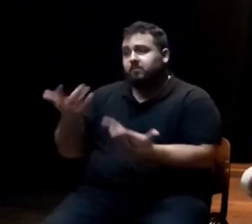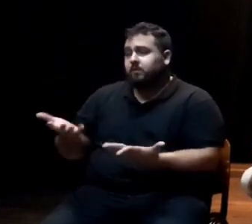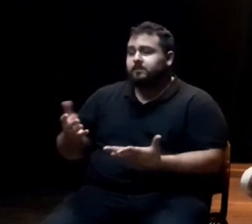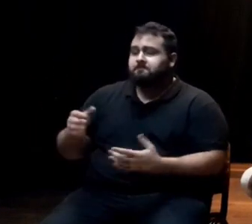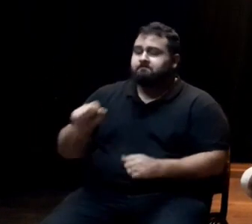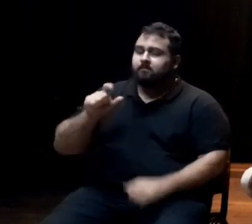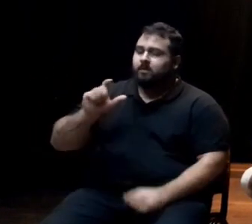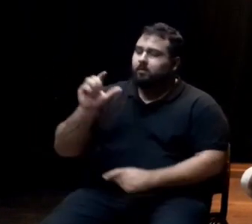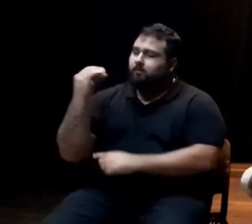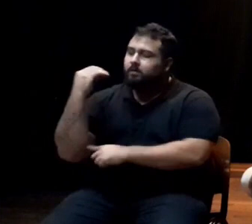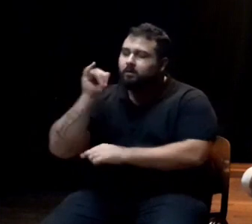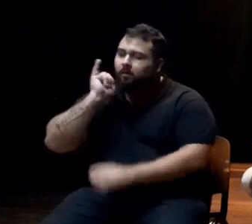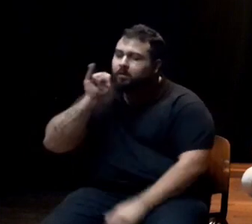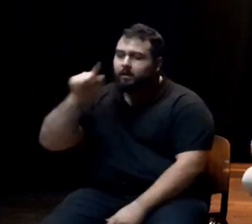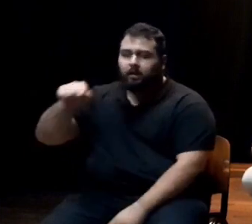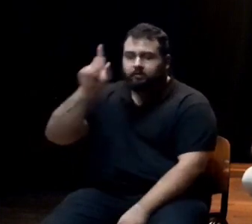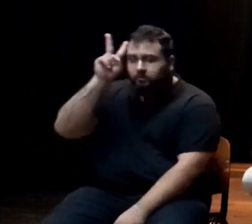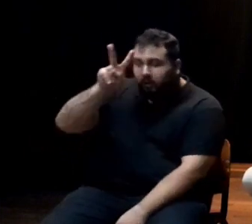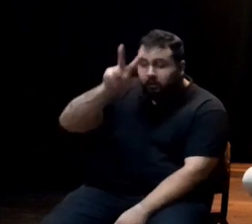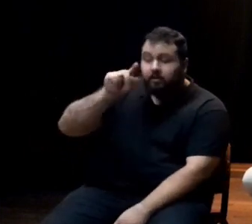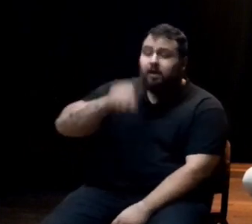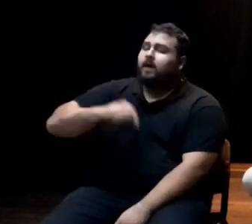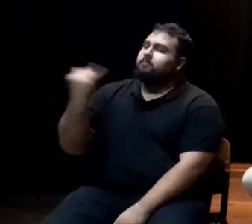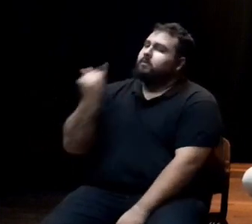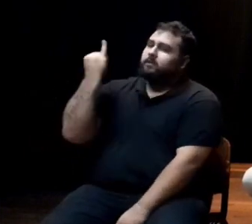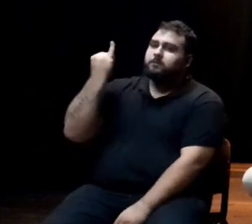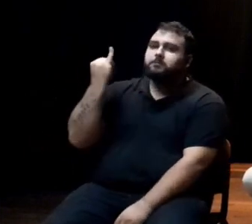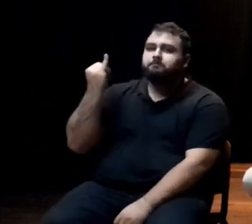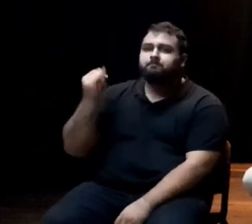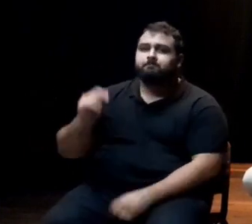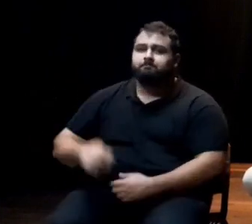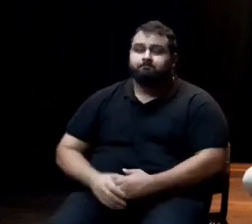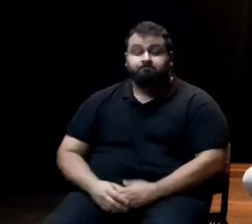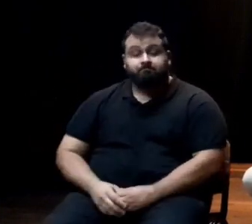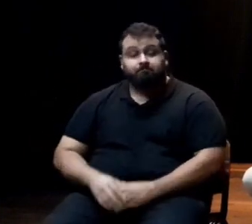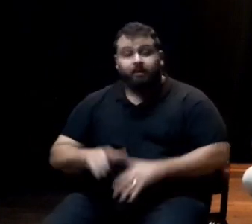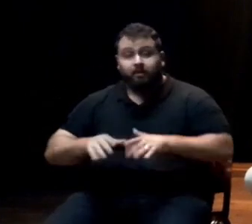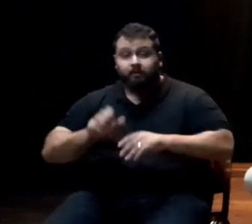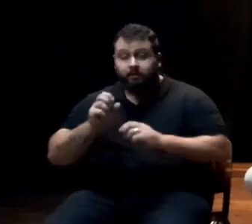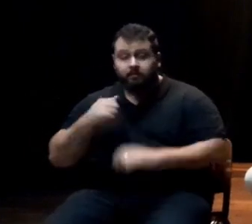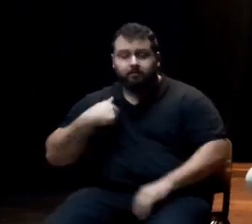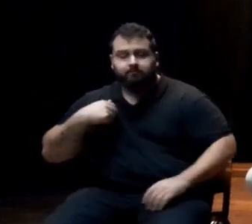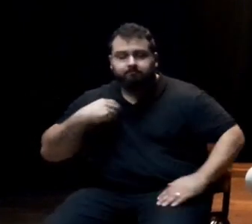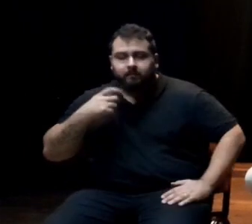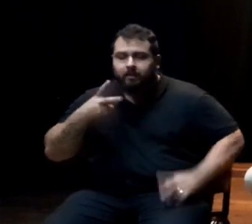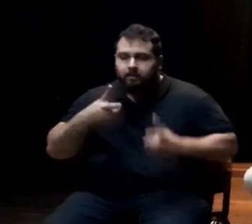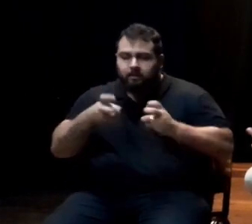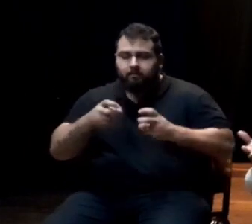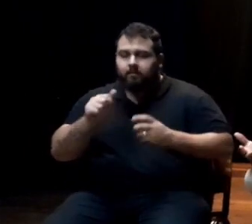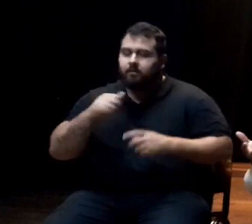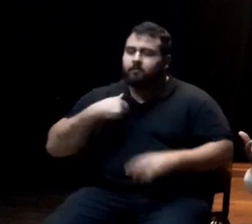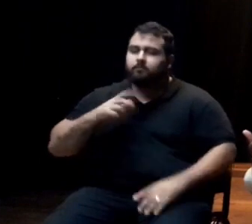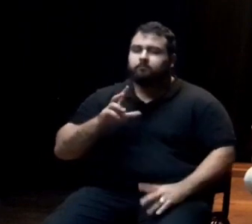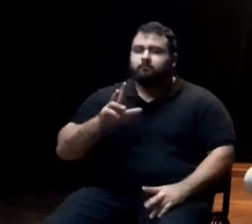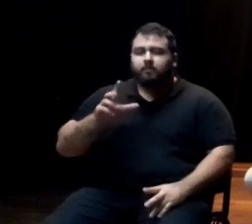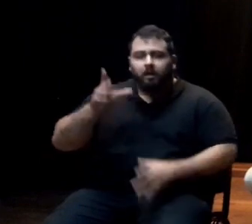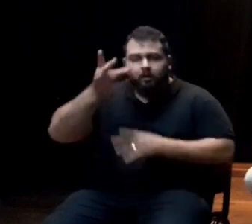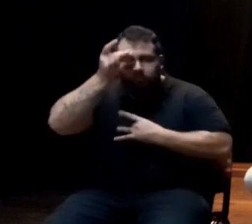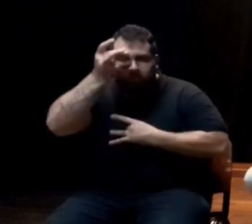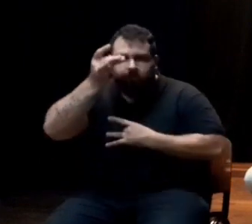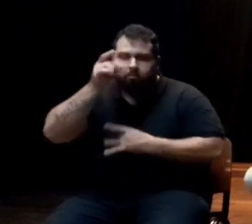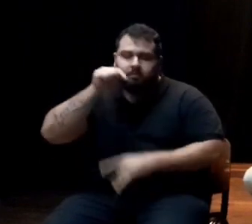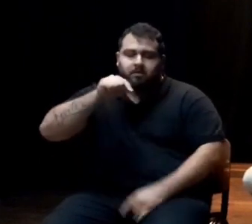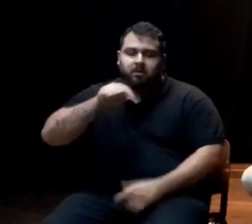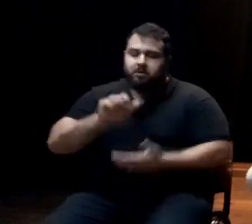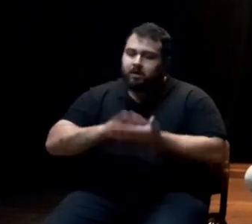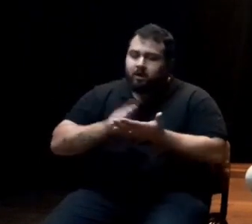aquela história. E aí a gente, às vezes, vê a atuação desse tradutor e intérprete,